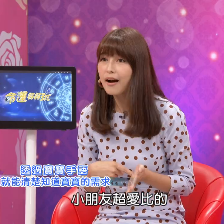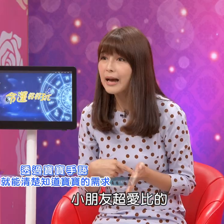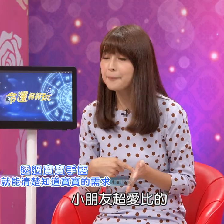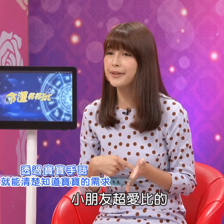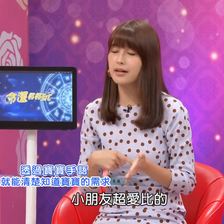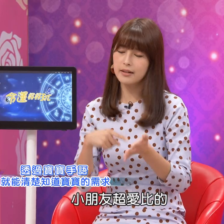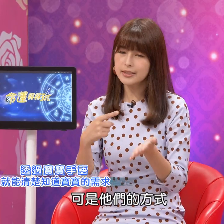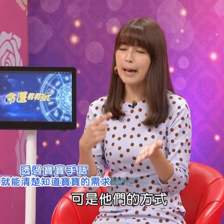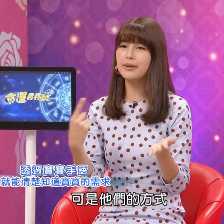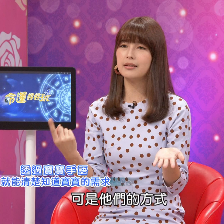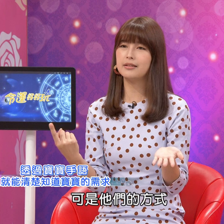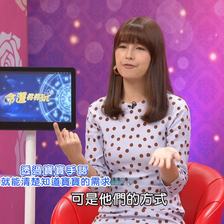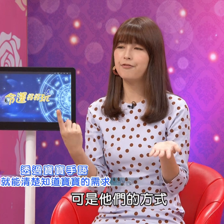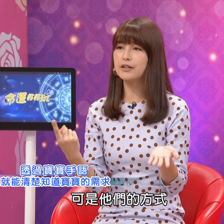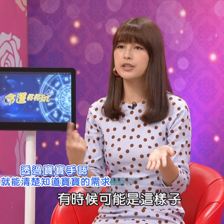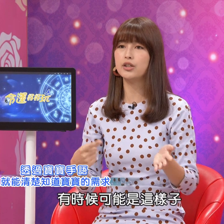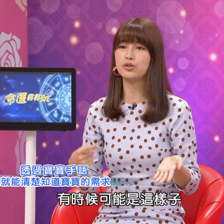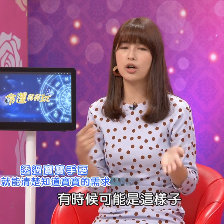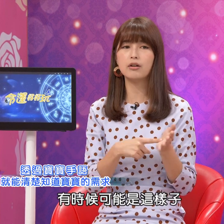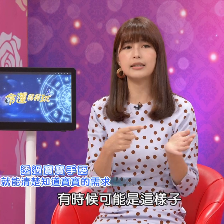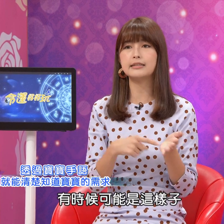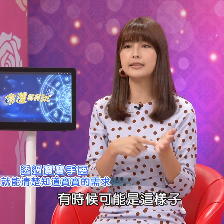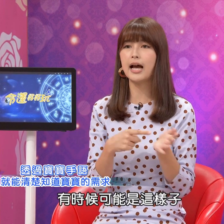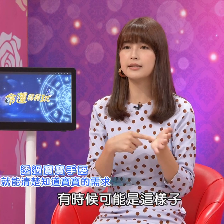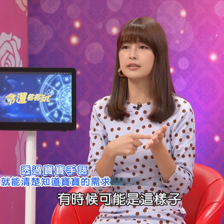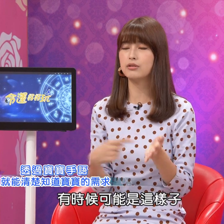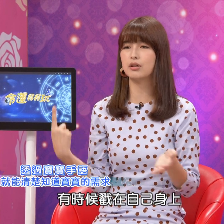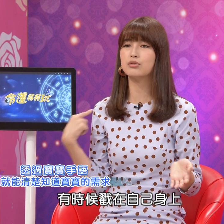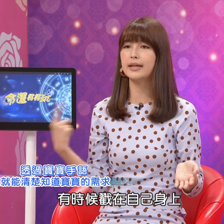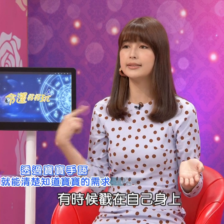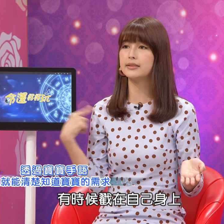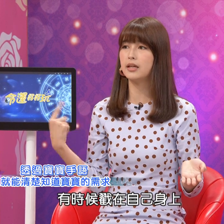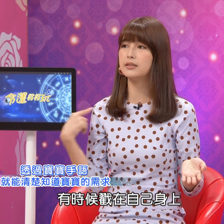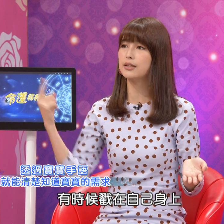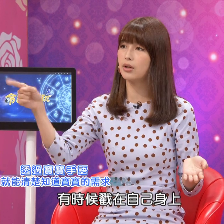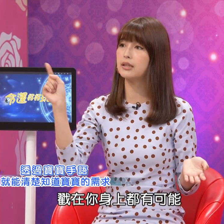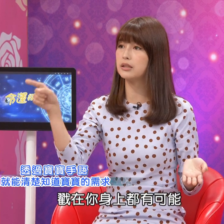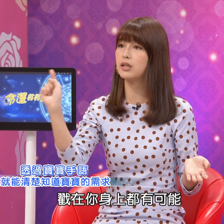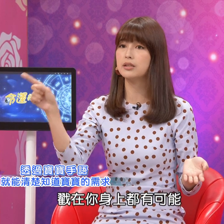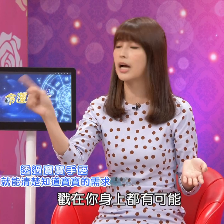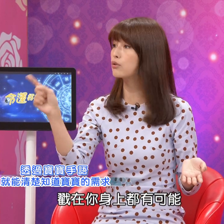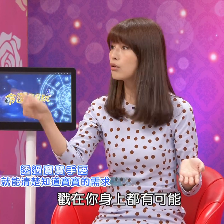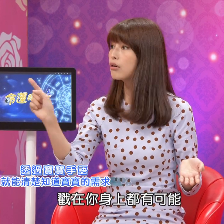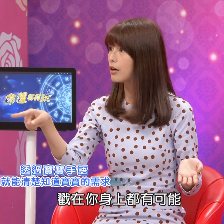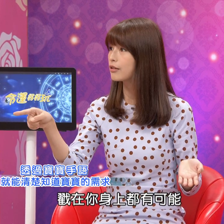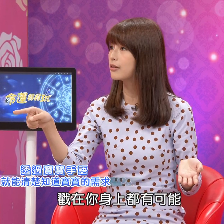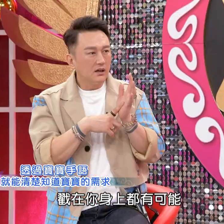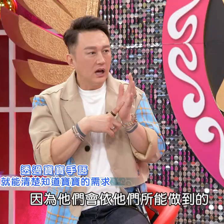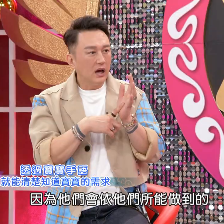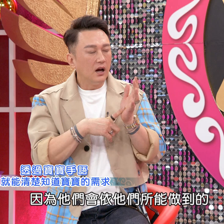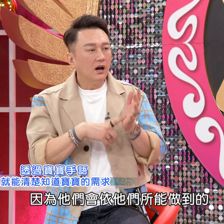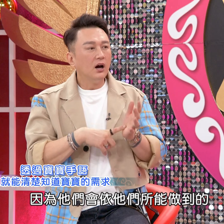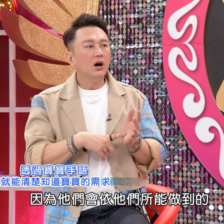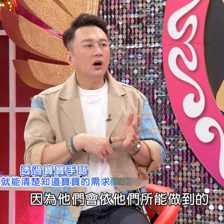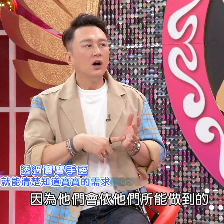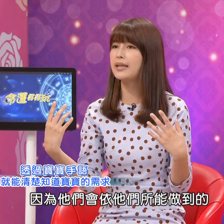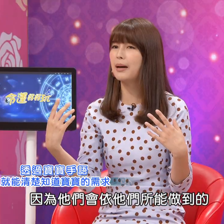愛比的可是他們的方式有時候可能是這樣子有時候搓在自己身上搓在你身上都有可能因為他們會依他們